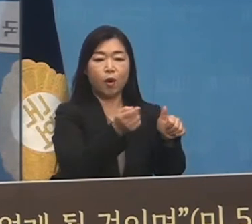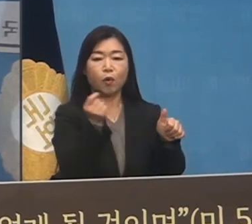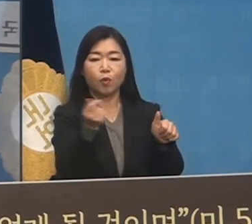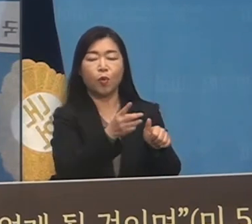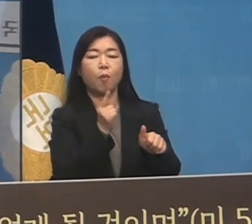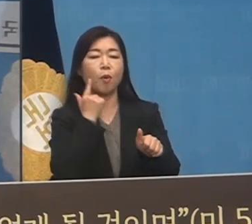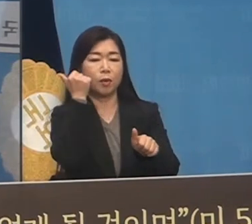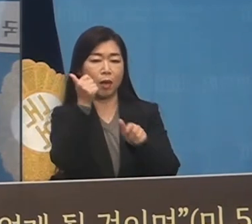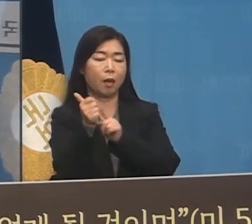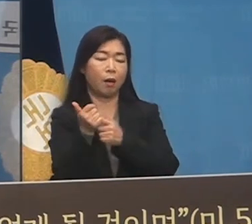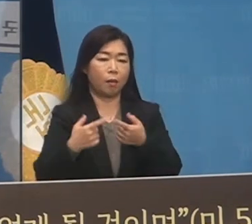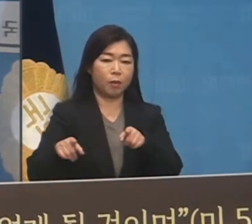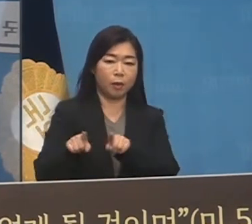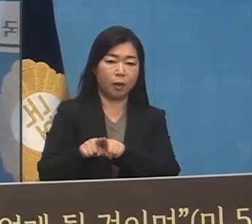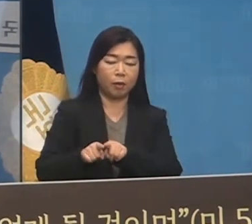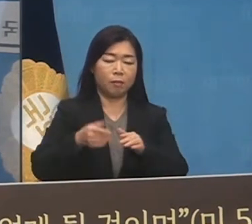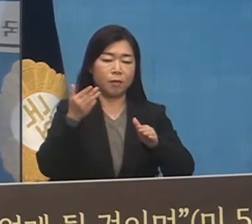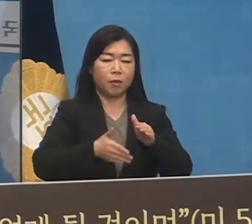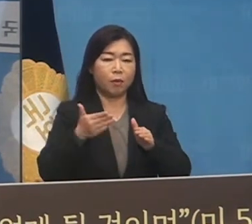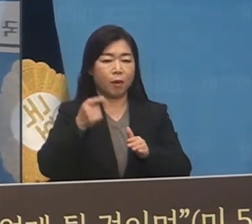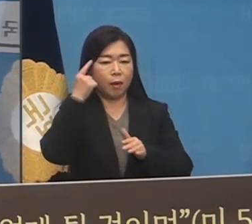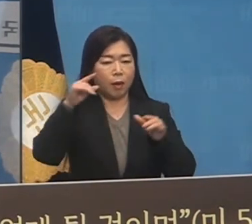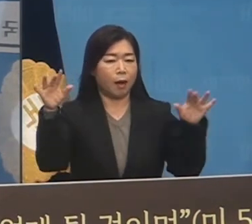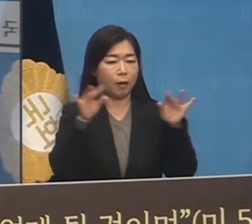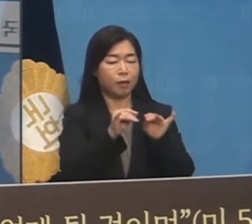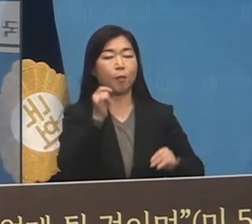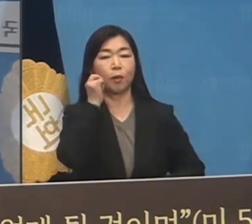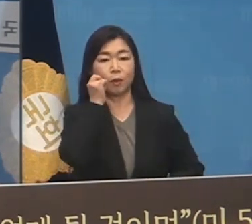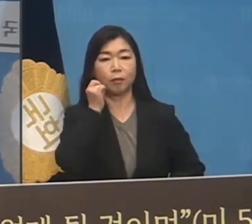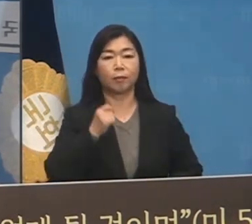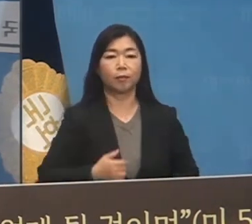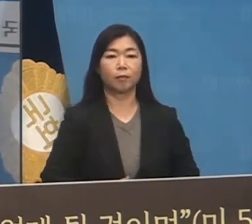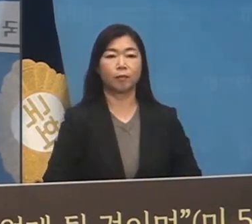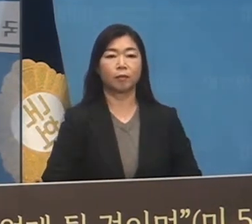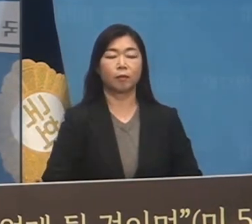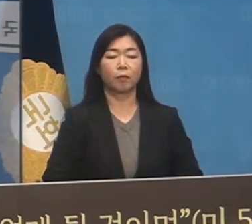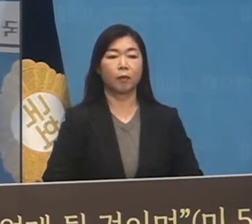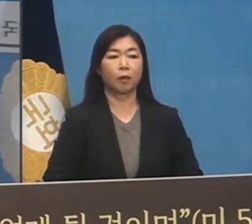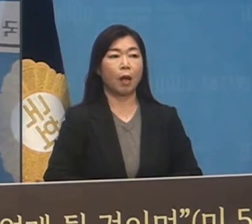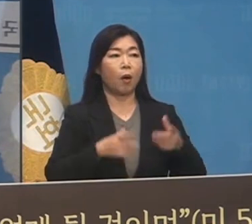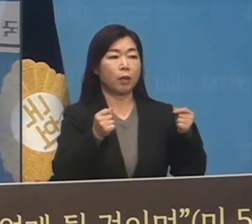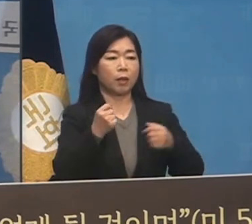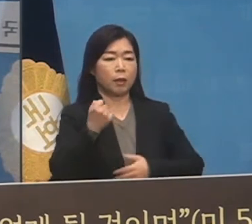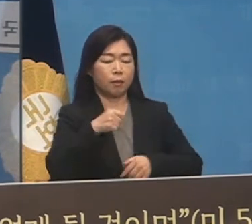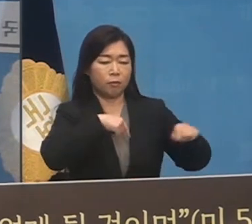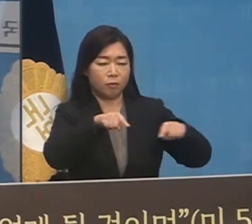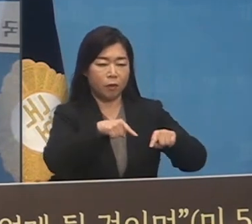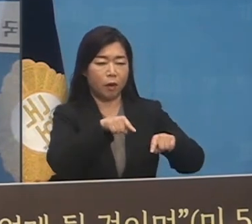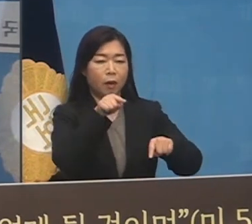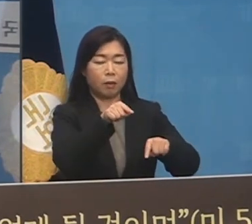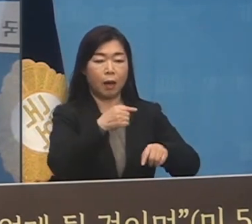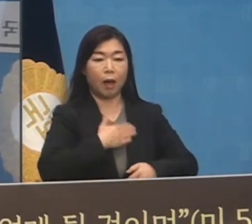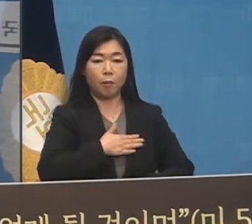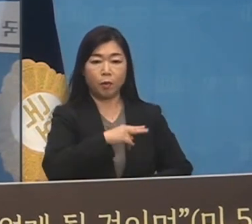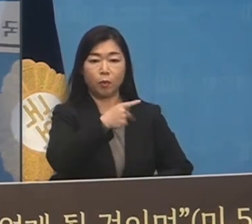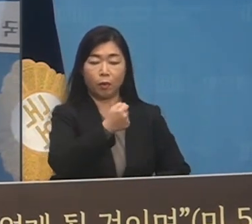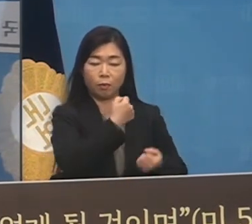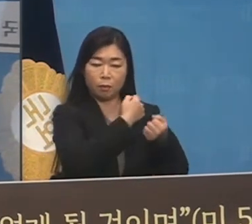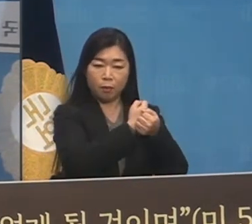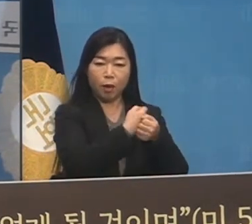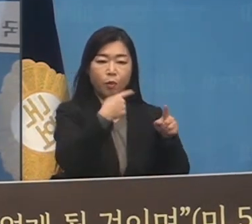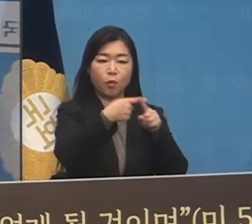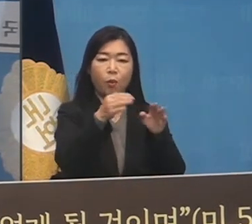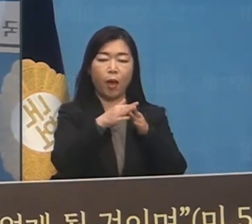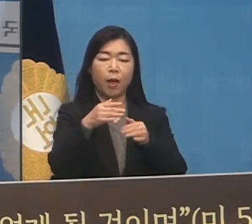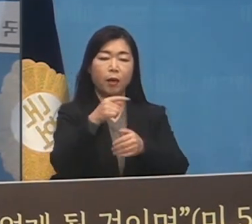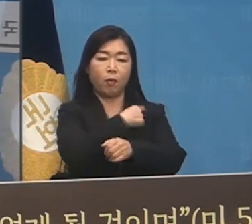소수의 목사들과 결코 생각을 같이 할 수 없다. 이런 힘의 출처를 알면서도